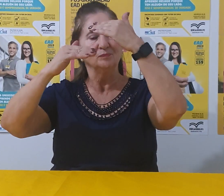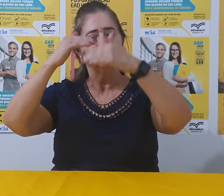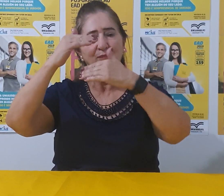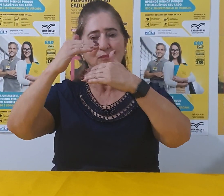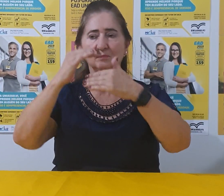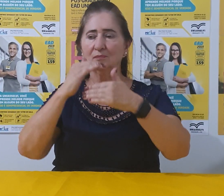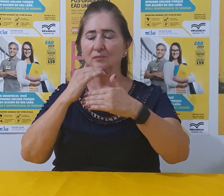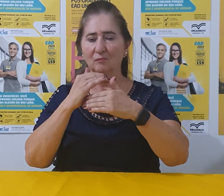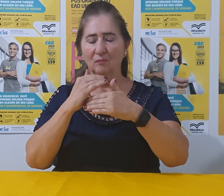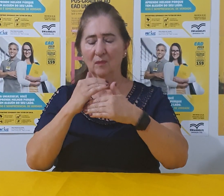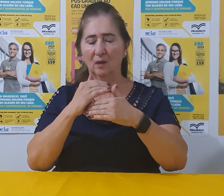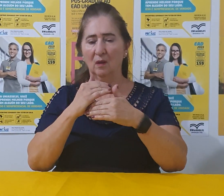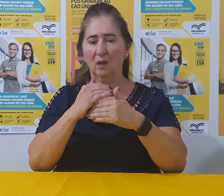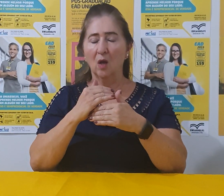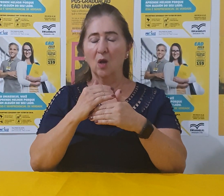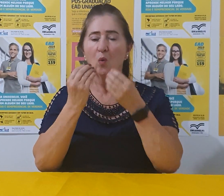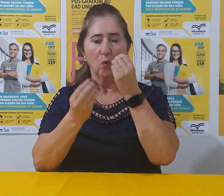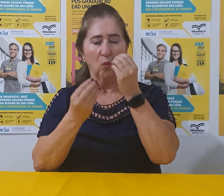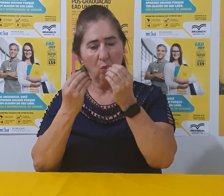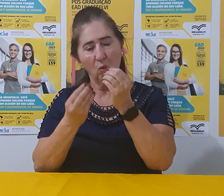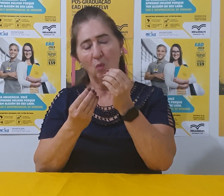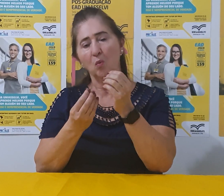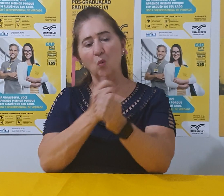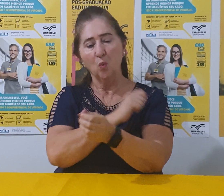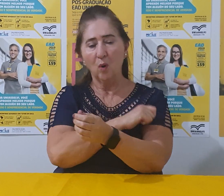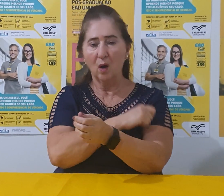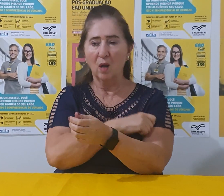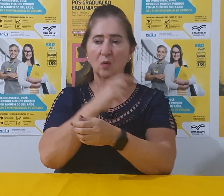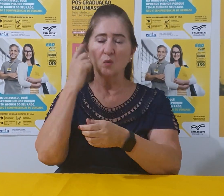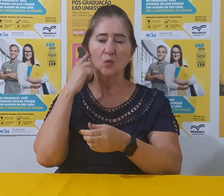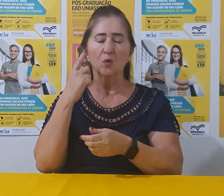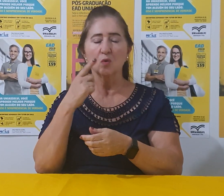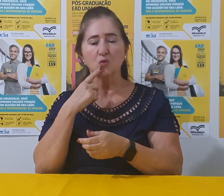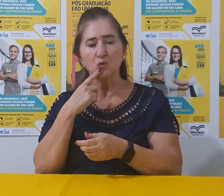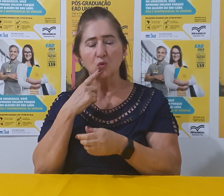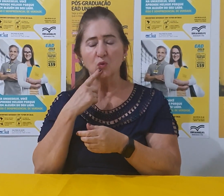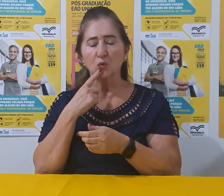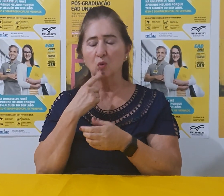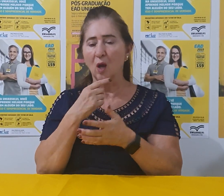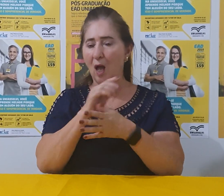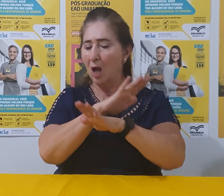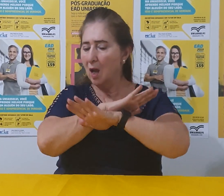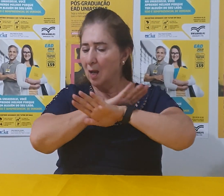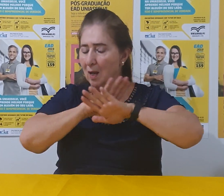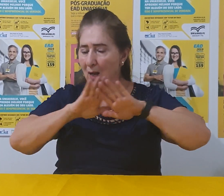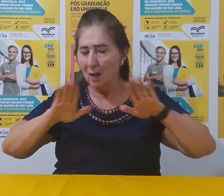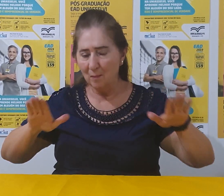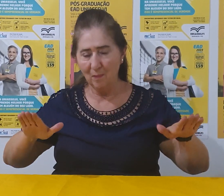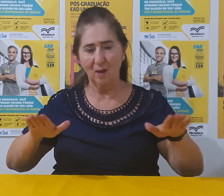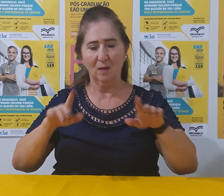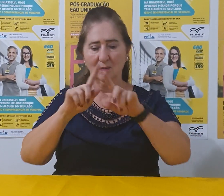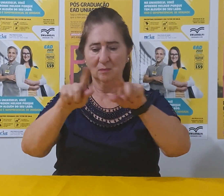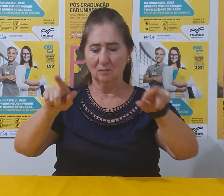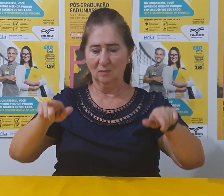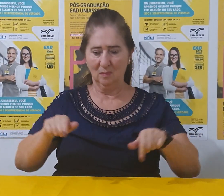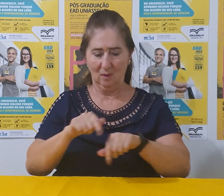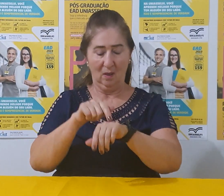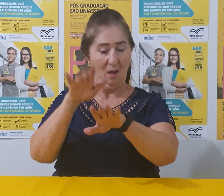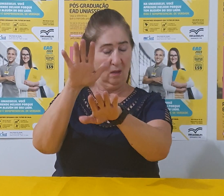Silva diz que a forma do aluno surdo superar a exclusão social advém da escola, ou seja, da